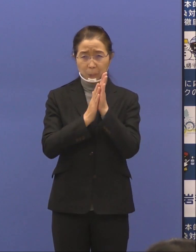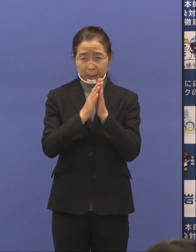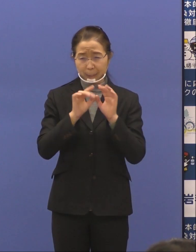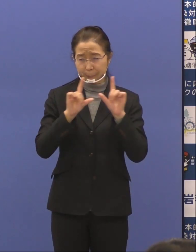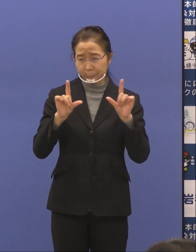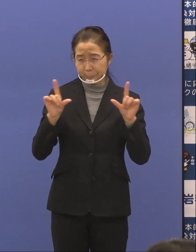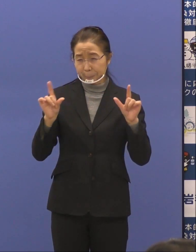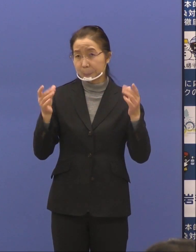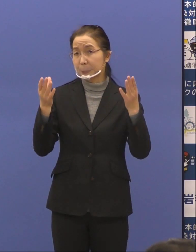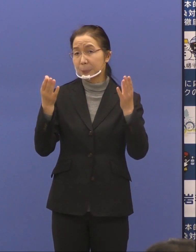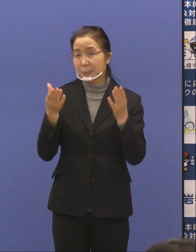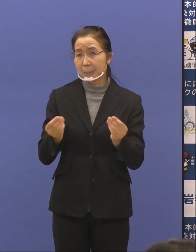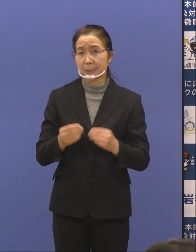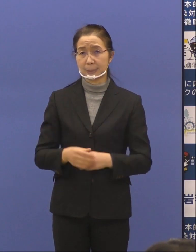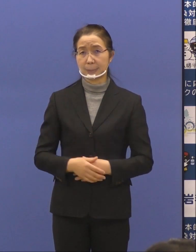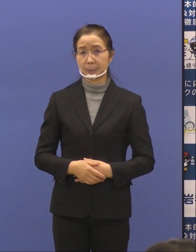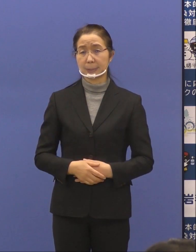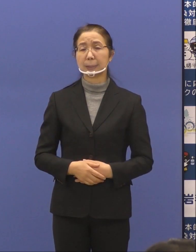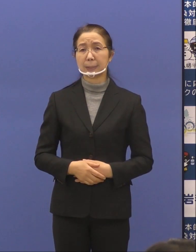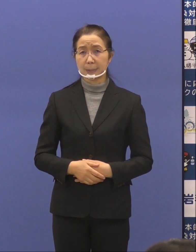ども、